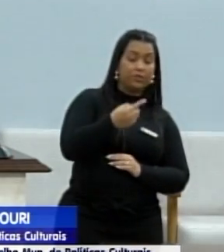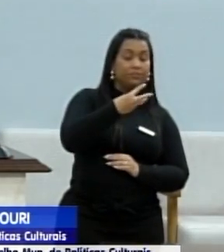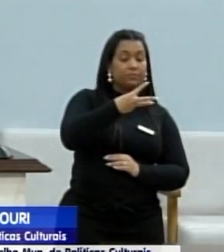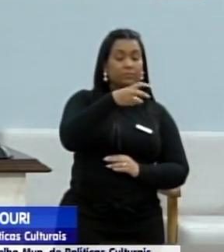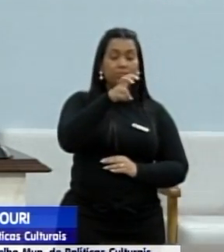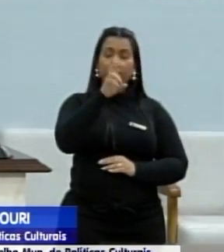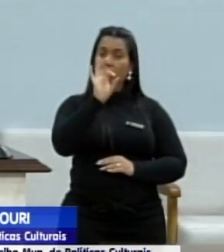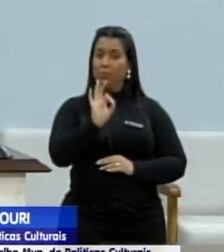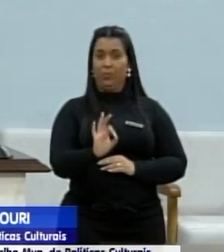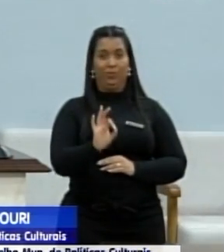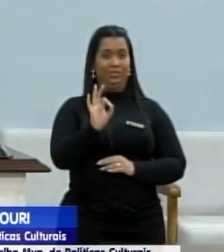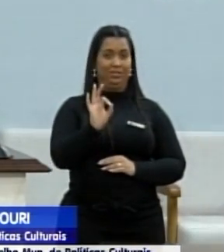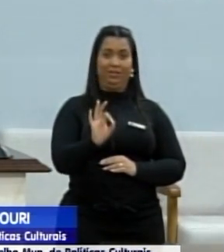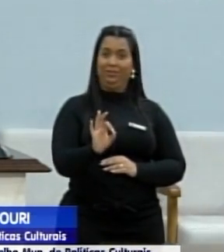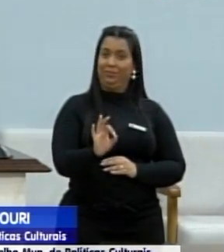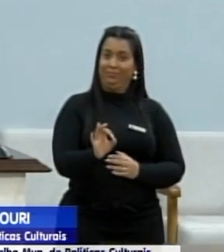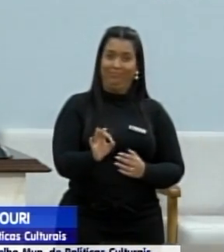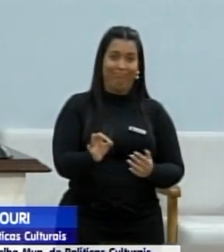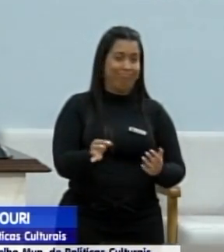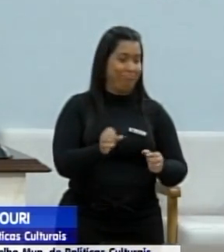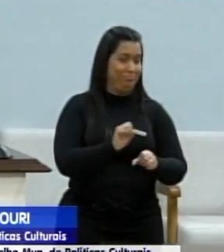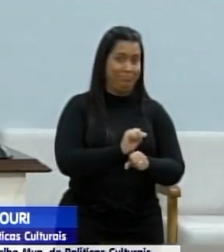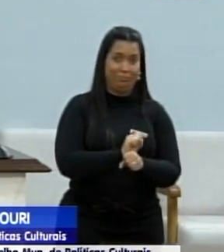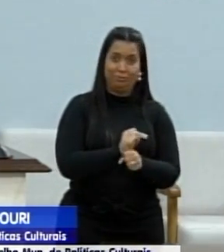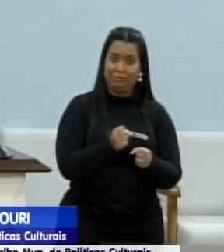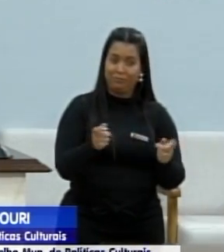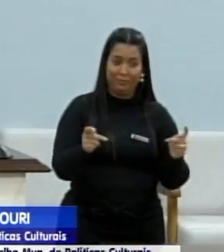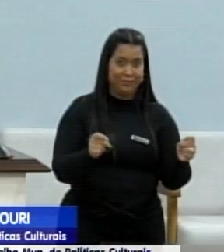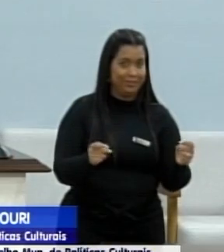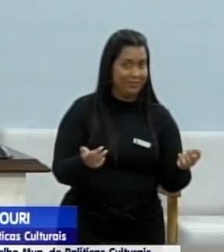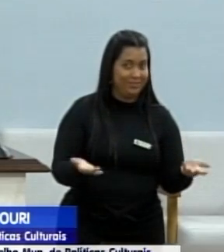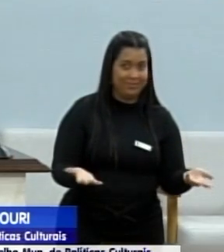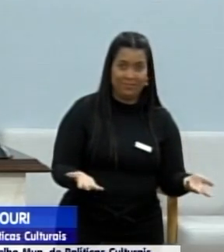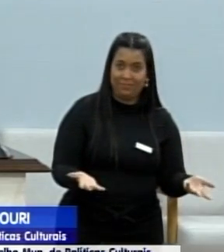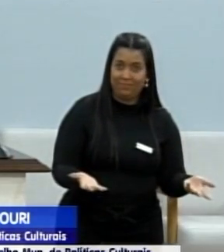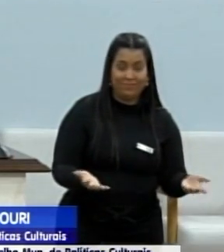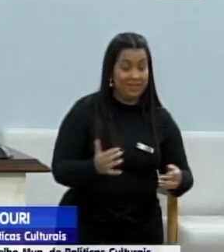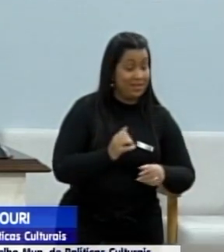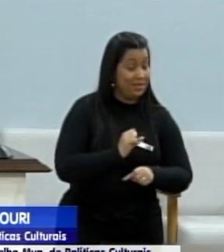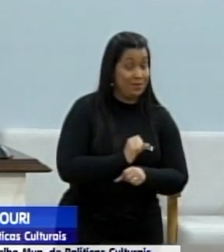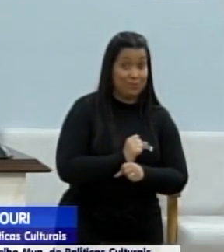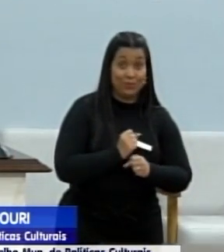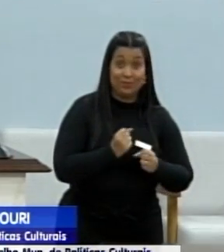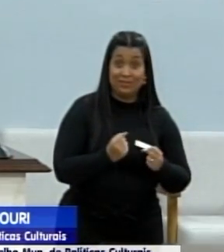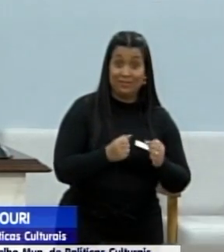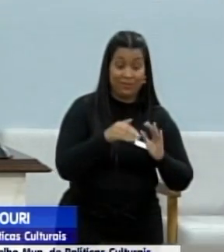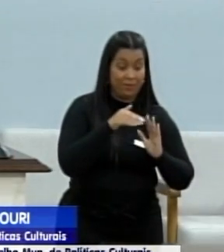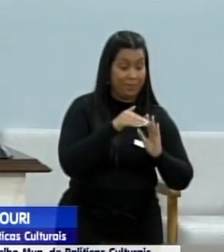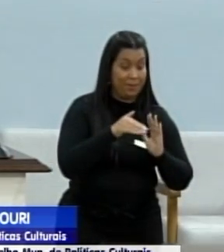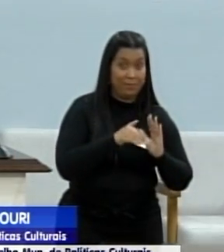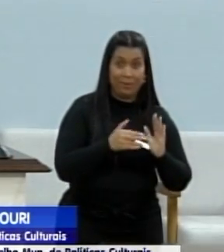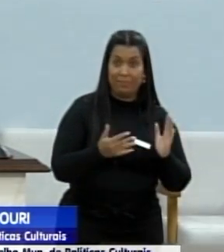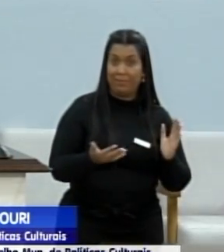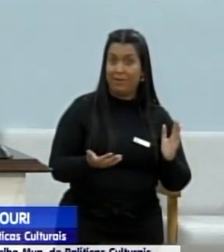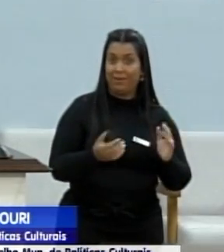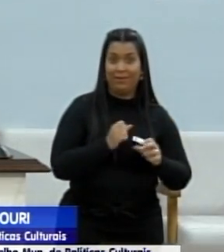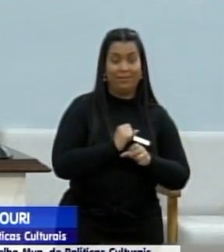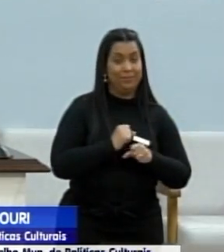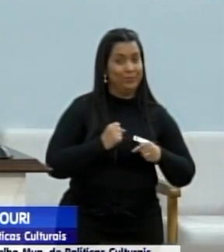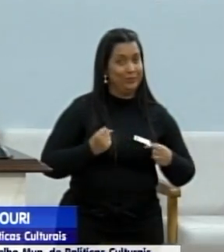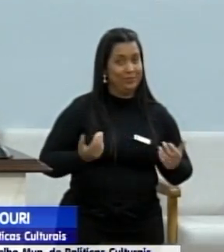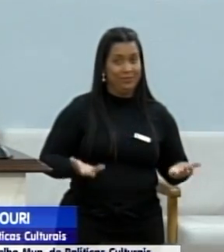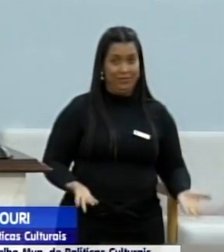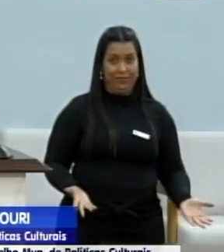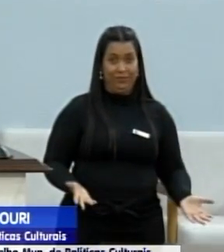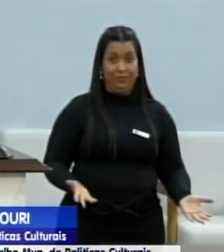0,35%. É impossível fazer gestão, é impossível planejar, é impossível trazer a